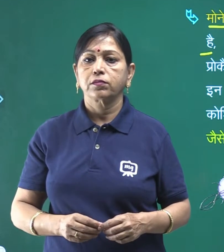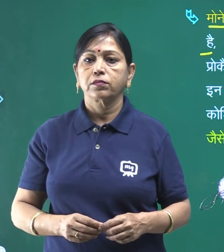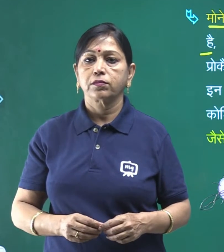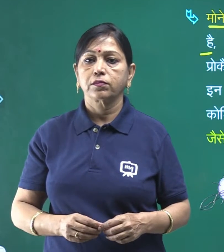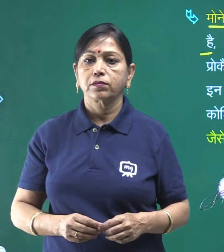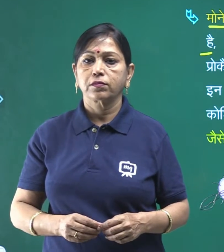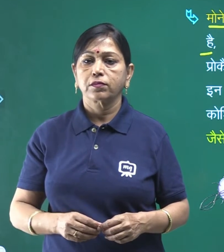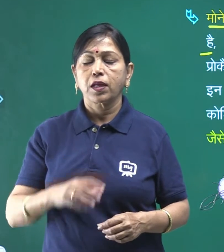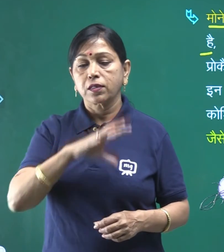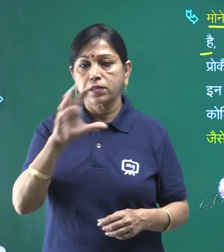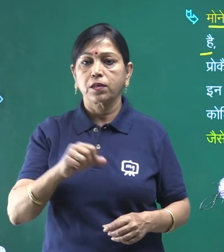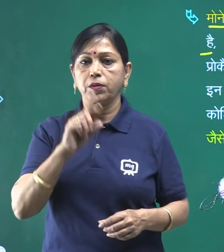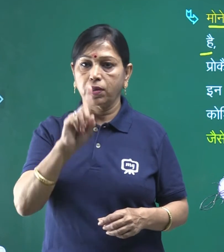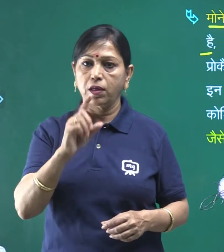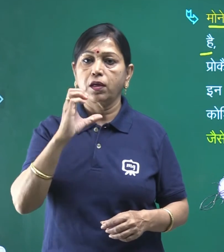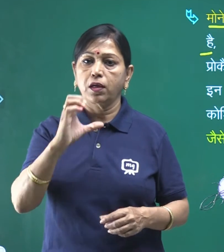सभी एक कोशिकीय